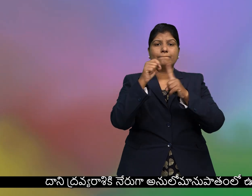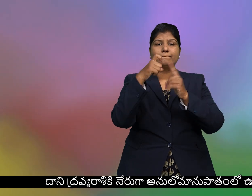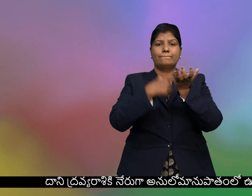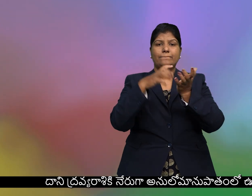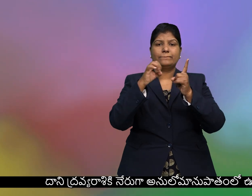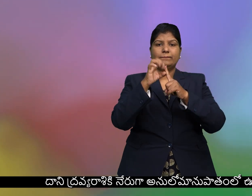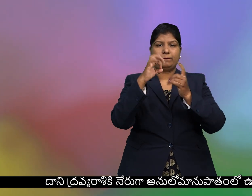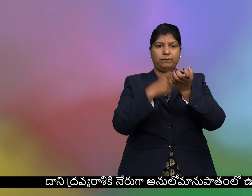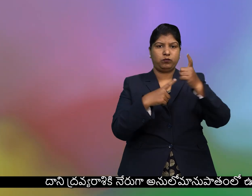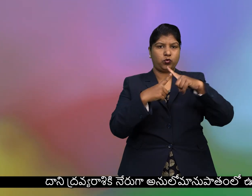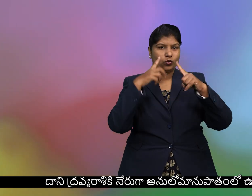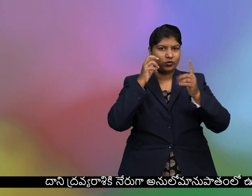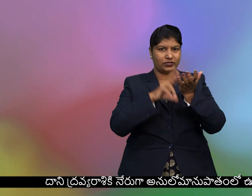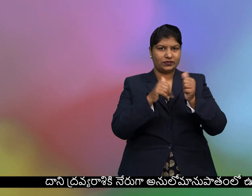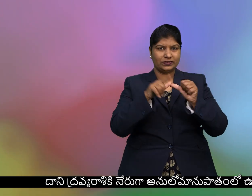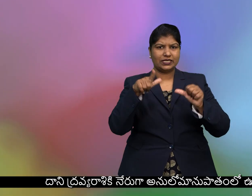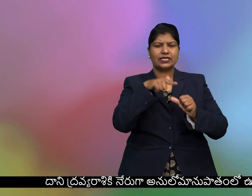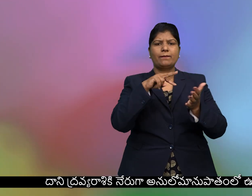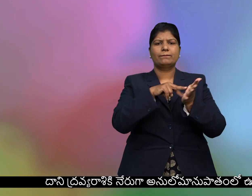అనులోమానుపాతంలో ఉంటుంది.